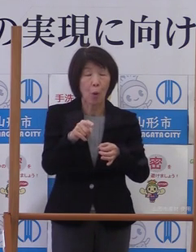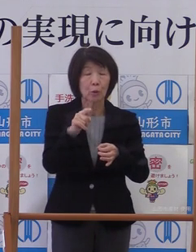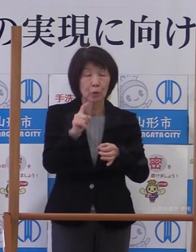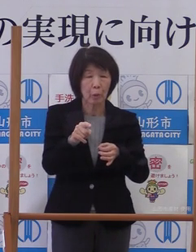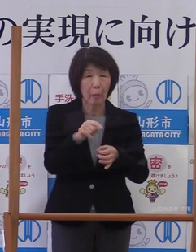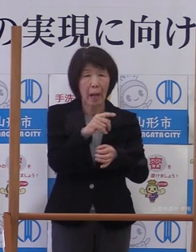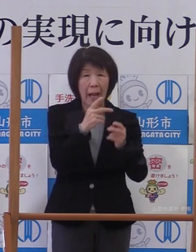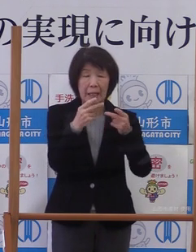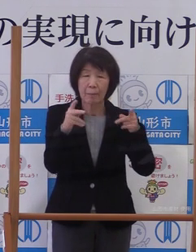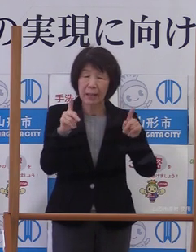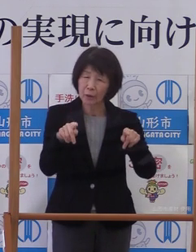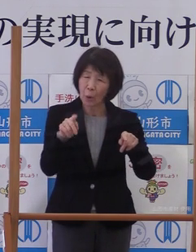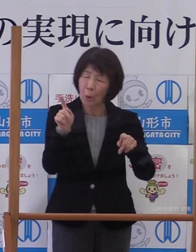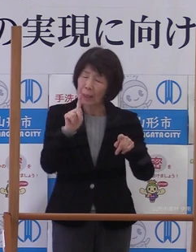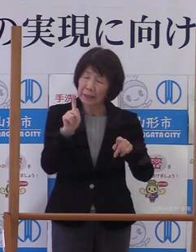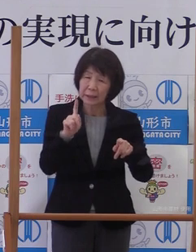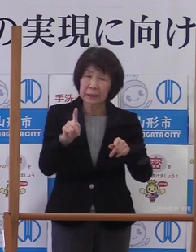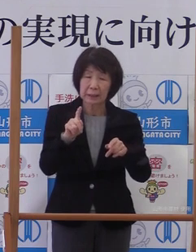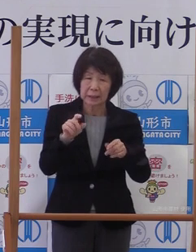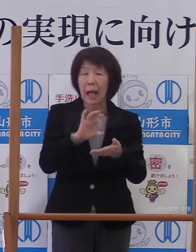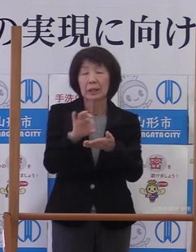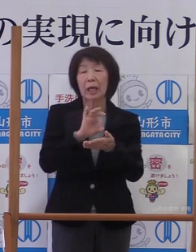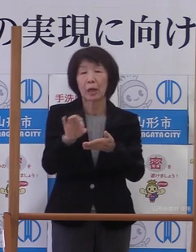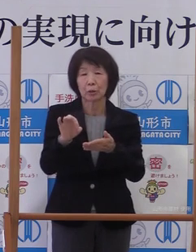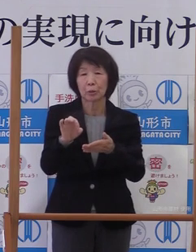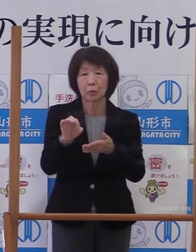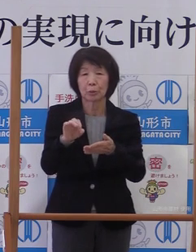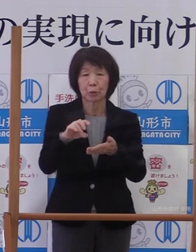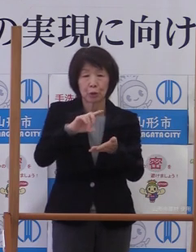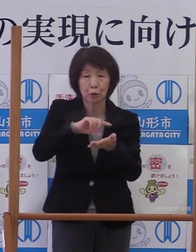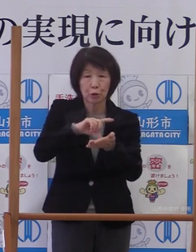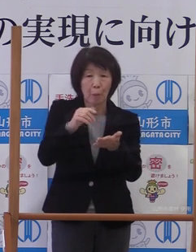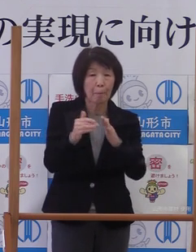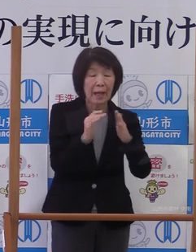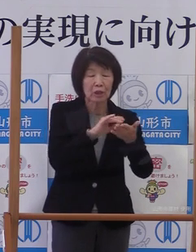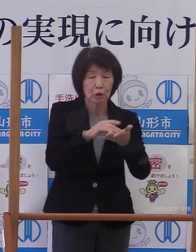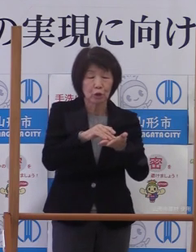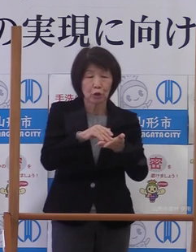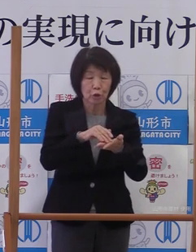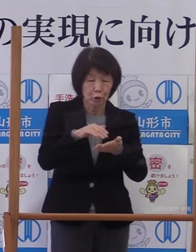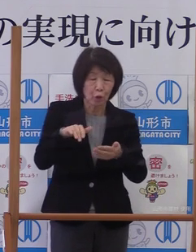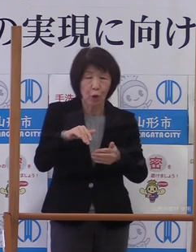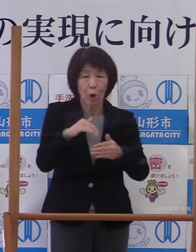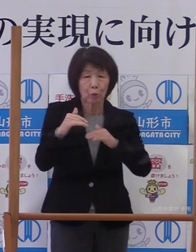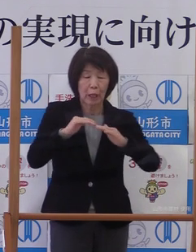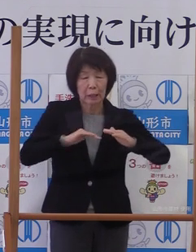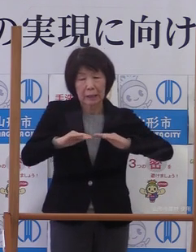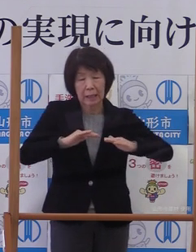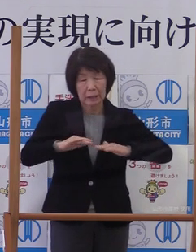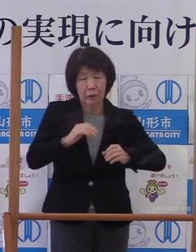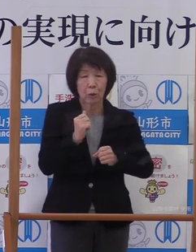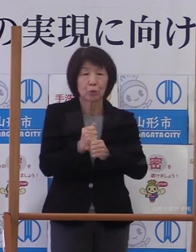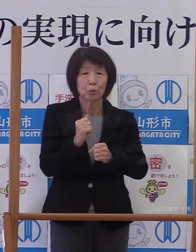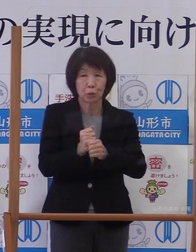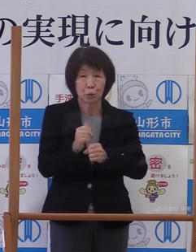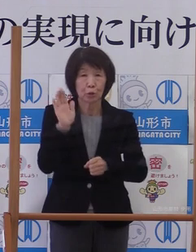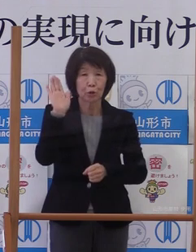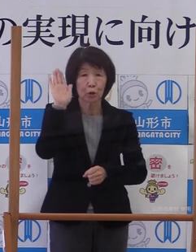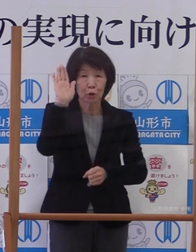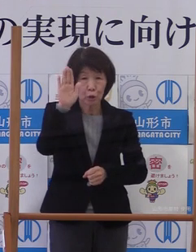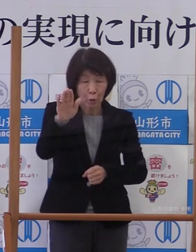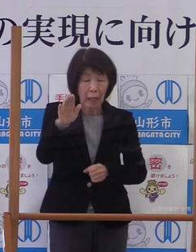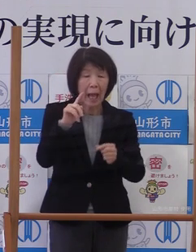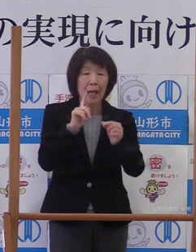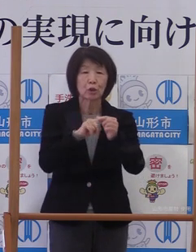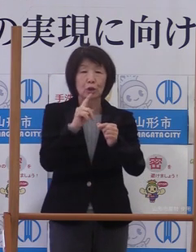活用するとともに、中心市街地グランドデザインの推進として、同施設を含むエリアが将来的に中